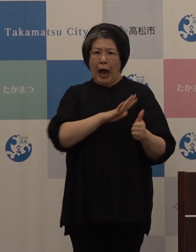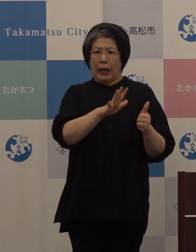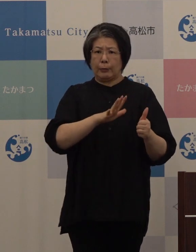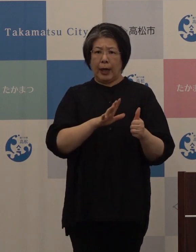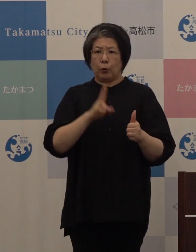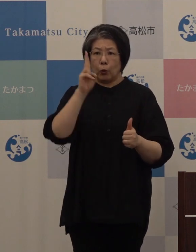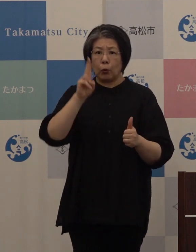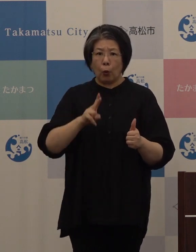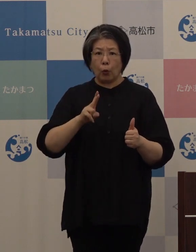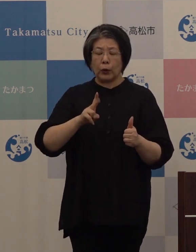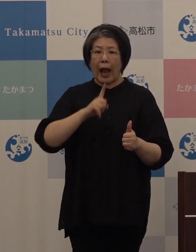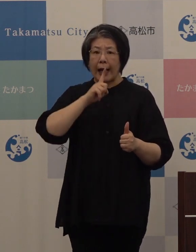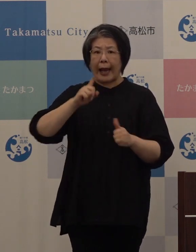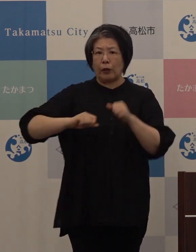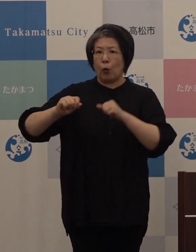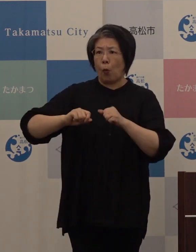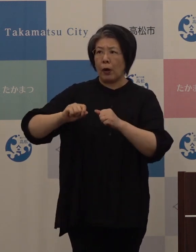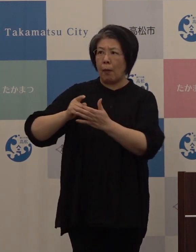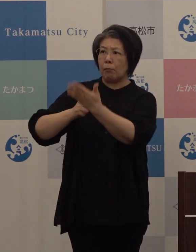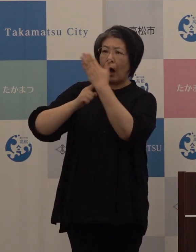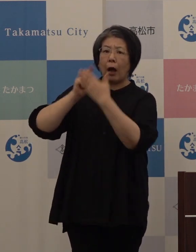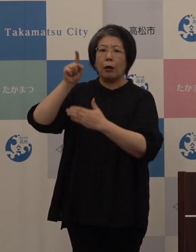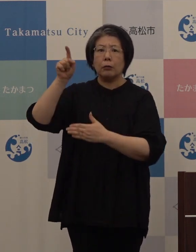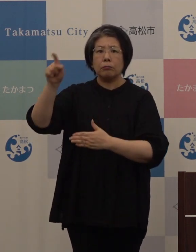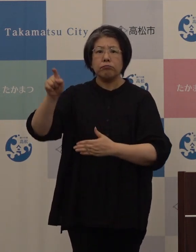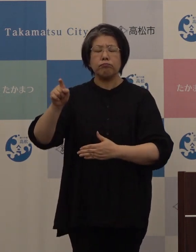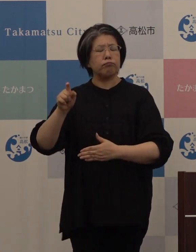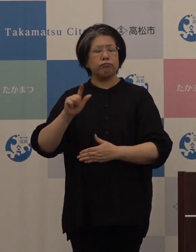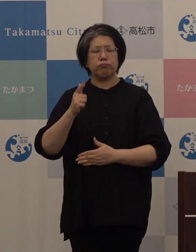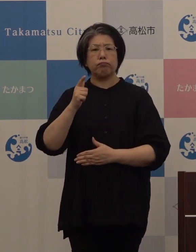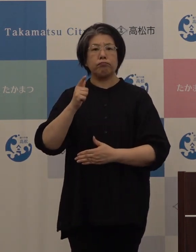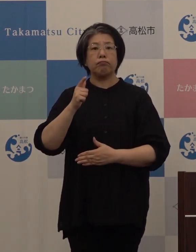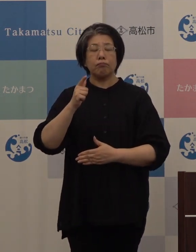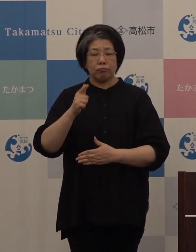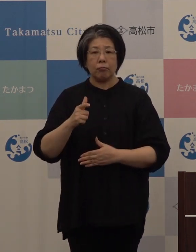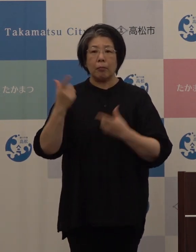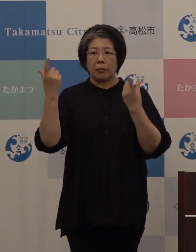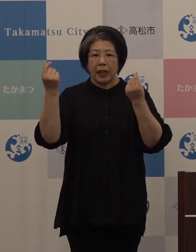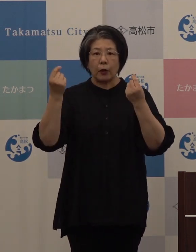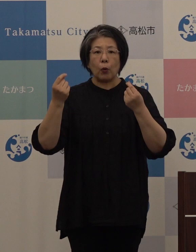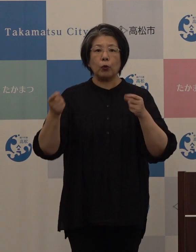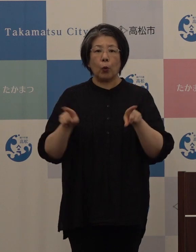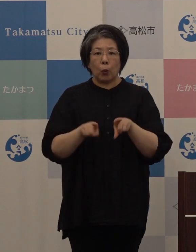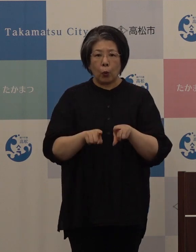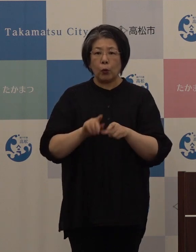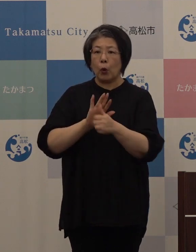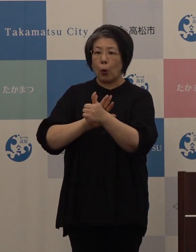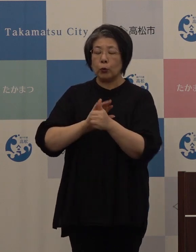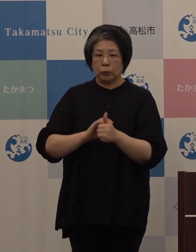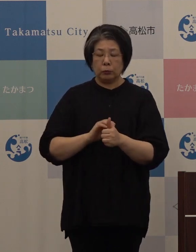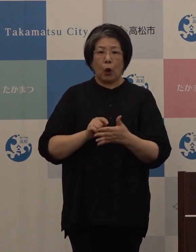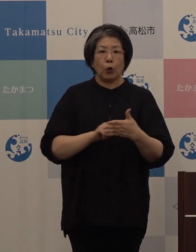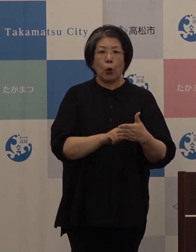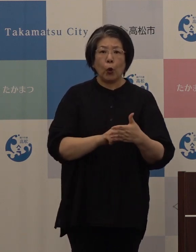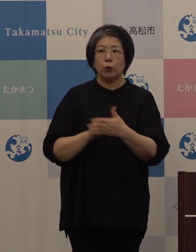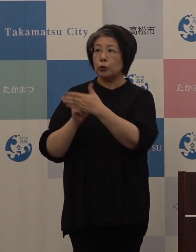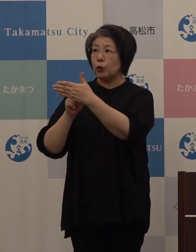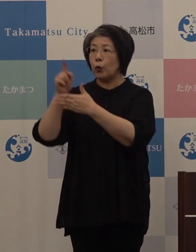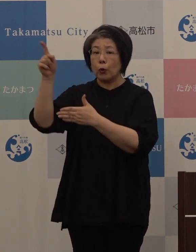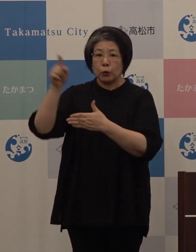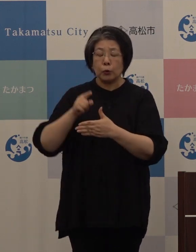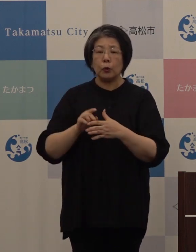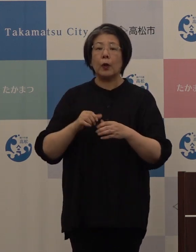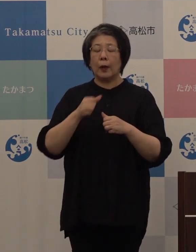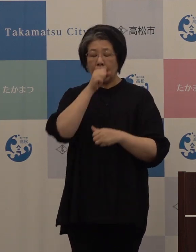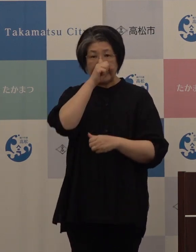っと、適正な関係を維持しながら市政発展のためにお互いが努力するという関係で今行きたいというふうに思っ